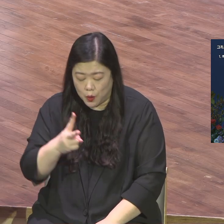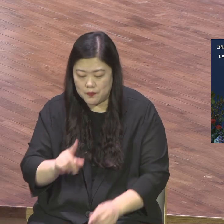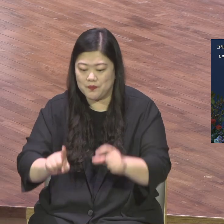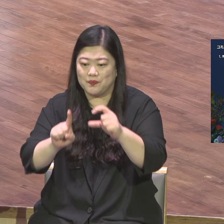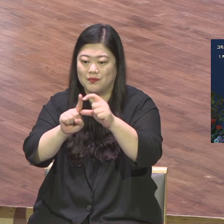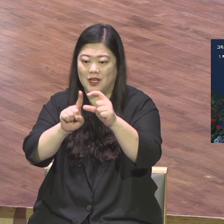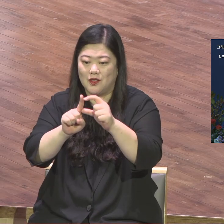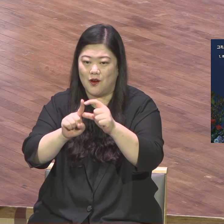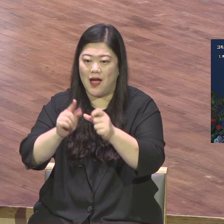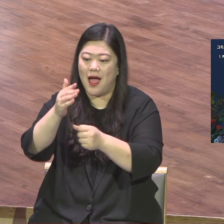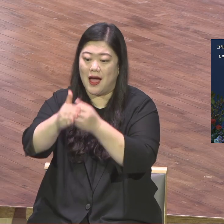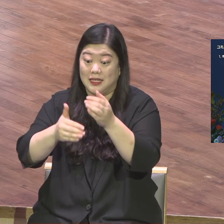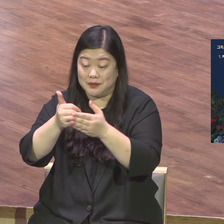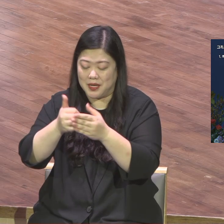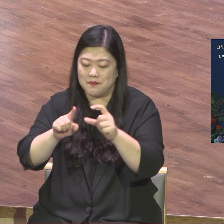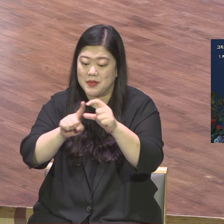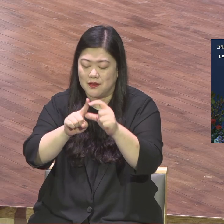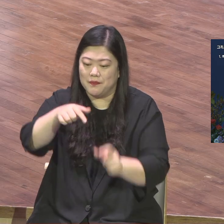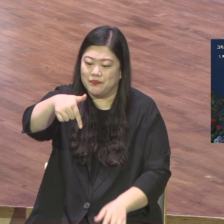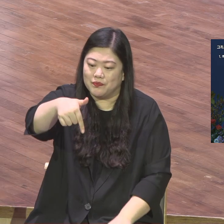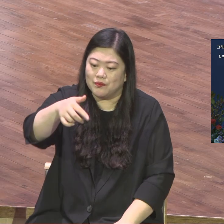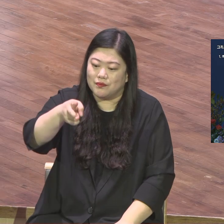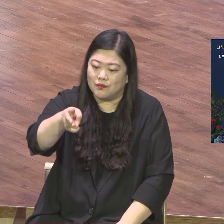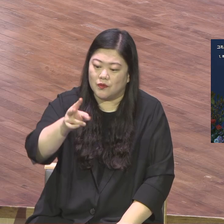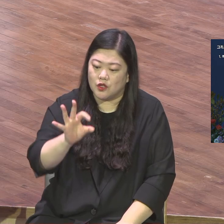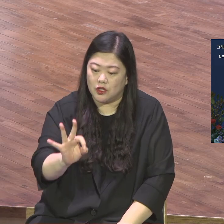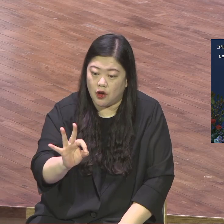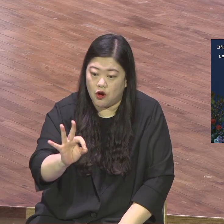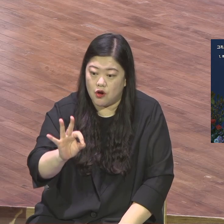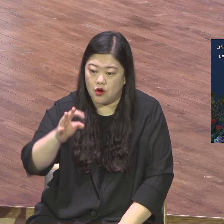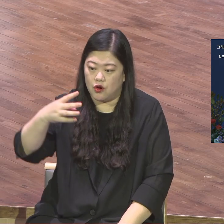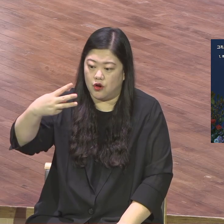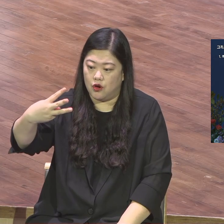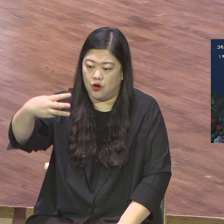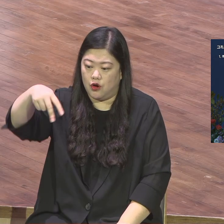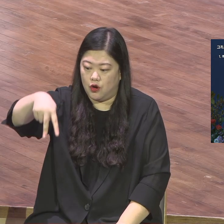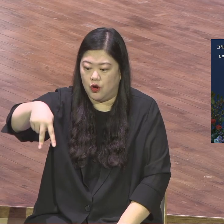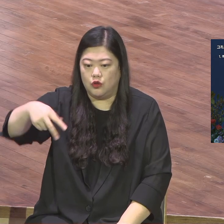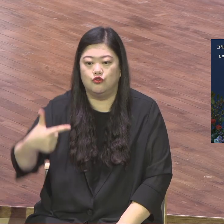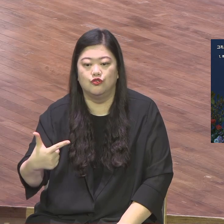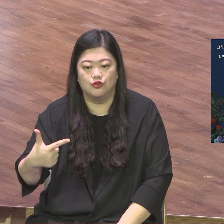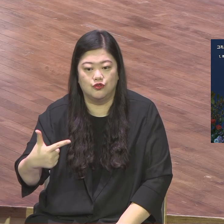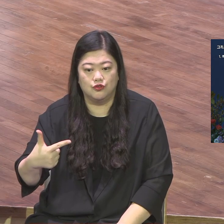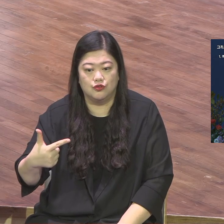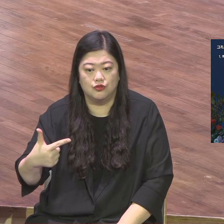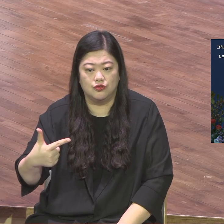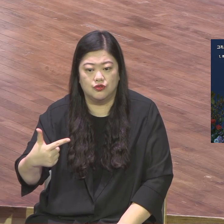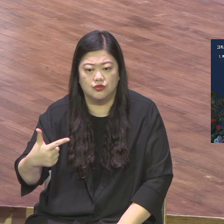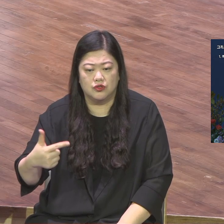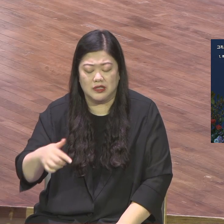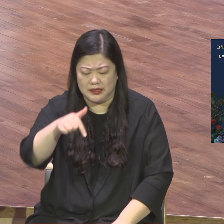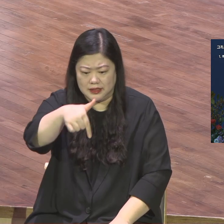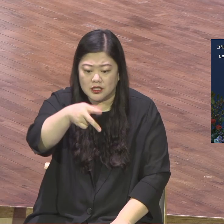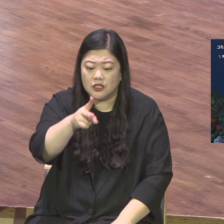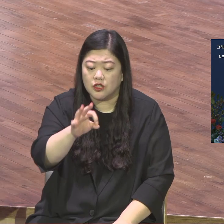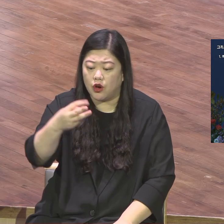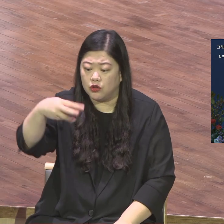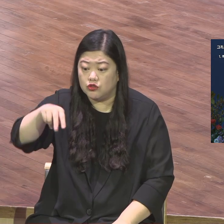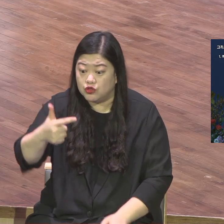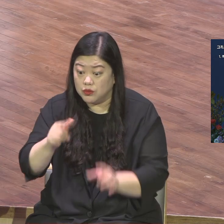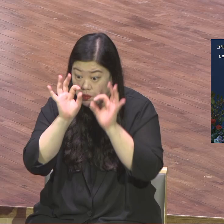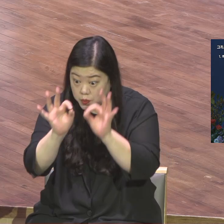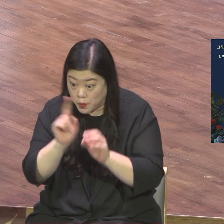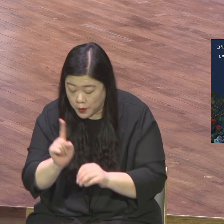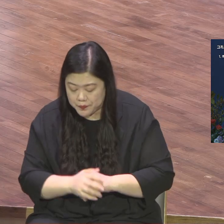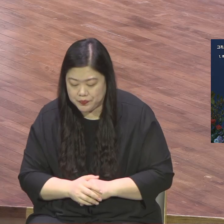그랬습니다. 비밀 다음에 하나의 단어가 경륜입니다. 경륜. 이 경륜이란 말은 사전적으로는 어떤